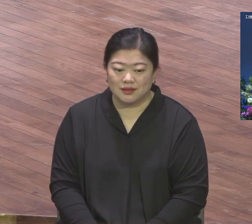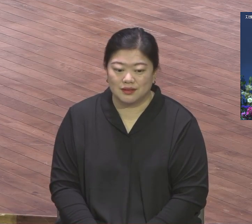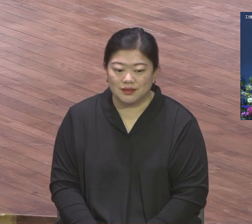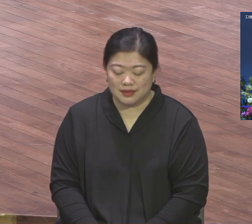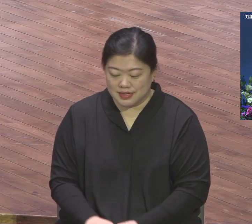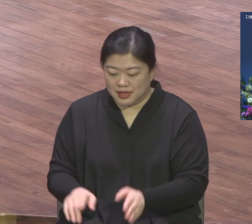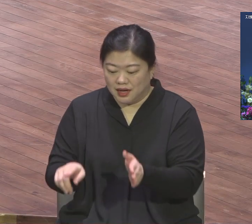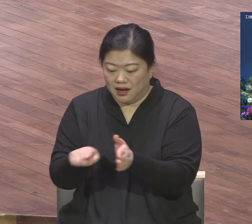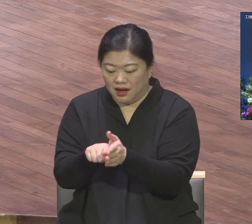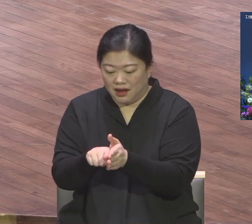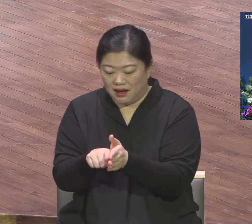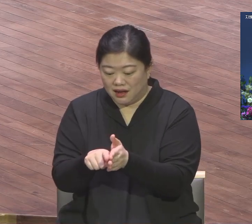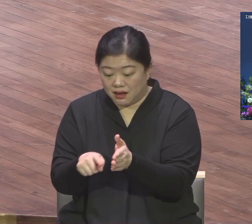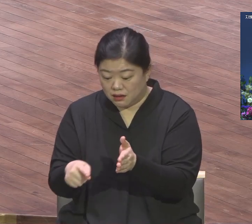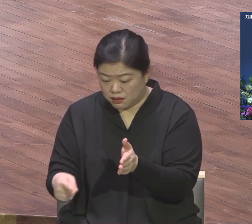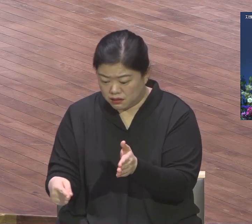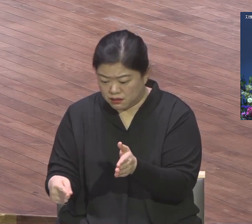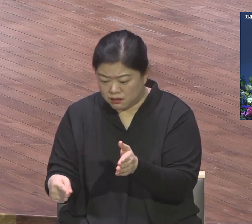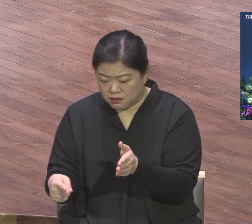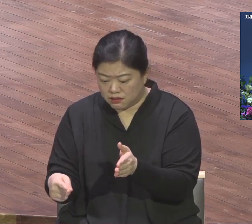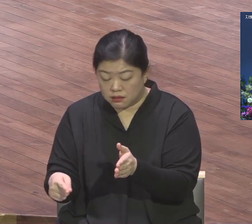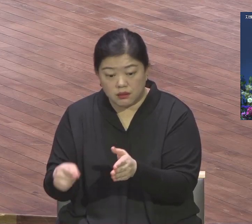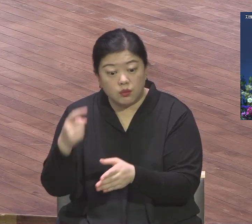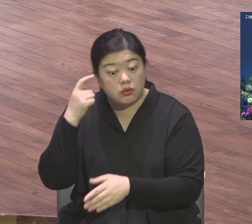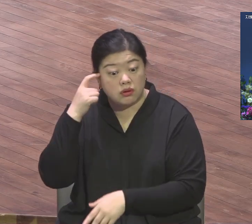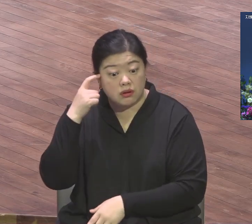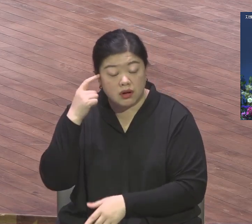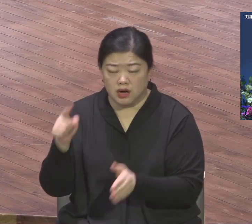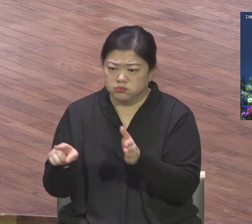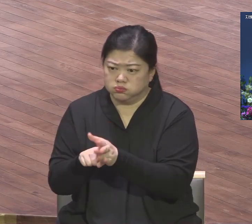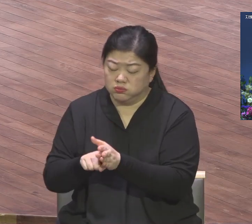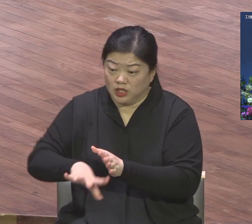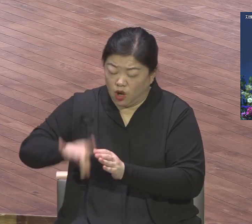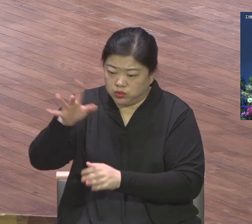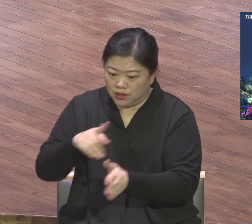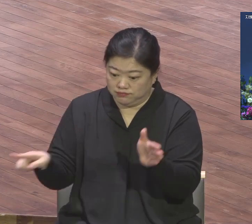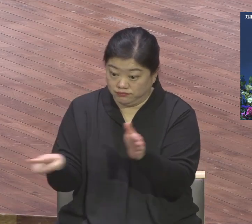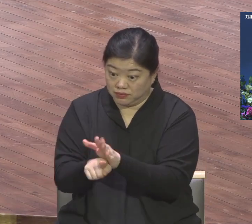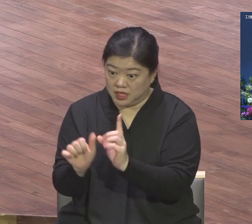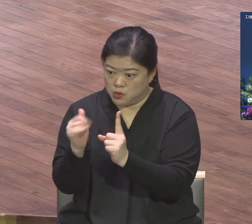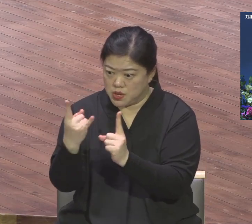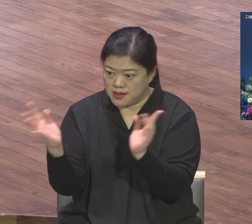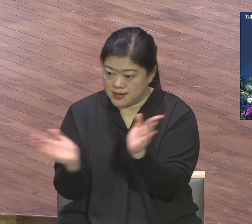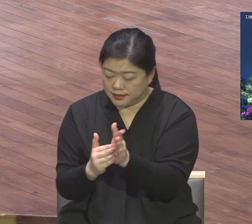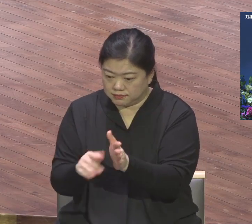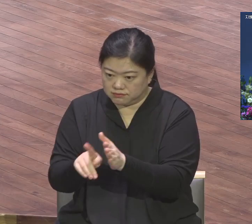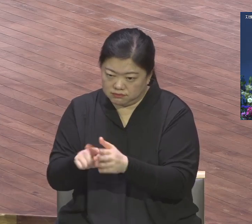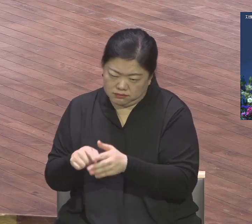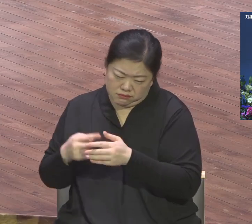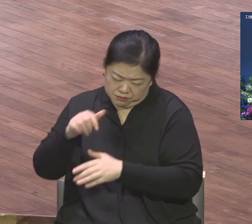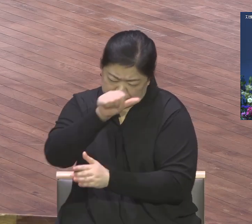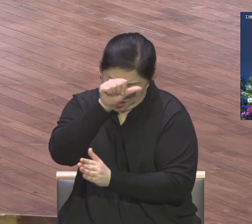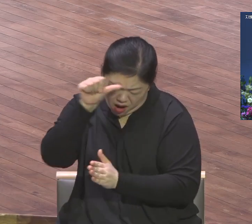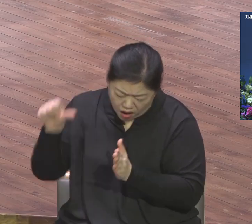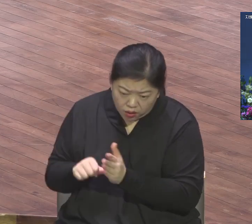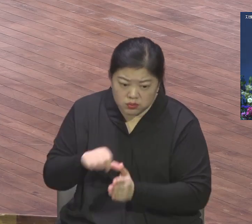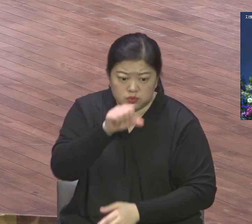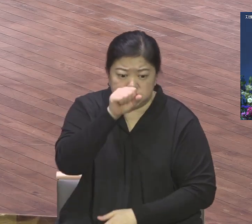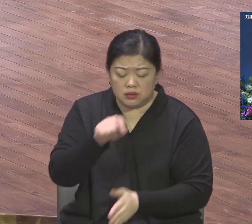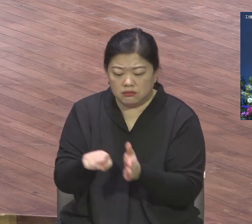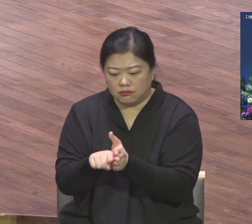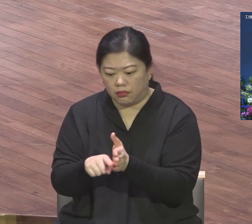수 없는 상황이 계속 발생할 수 있다는 것입니다. 마음, 자기 마음을 지킬 수 없는 상황이